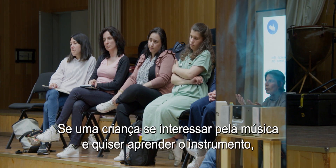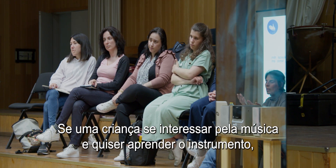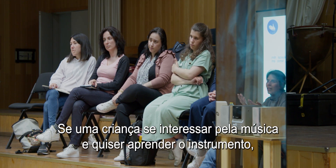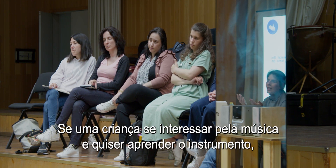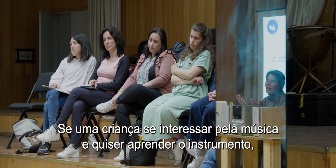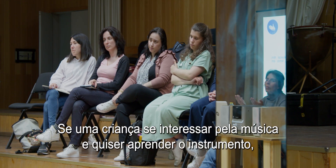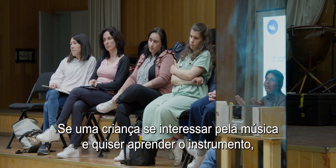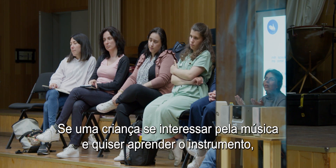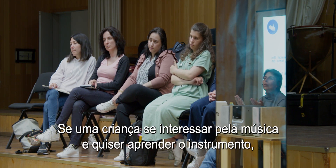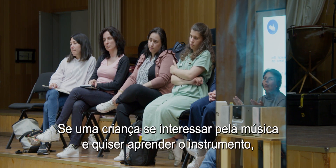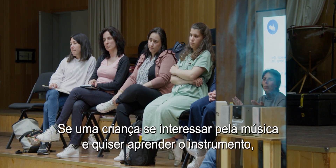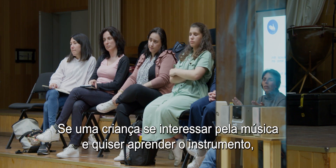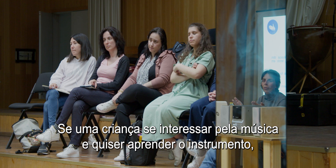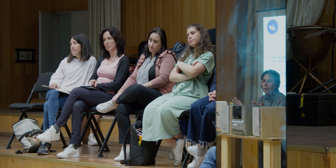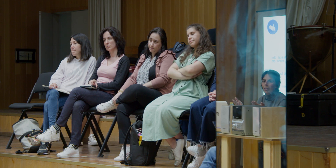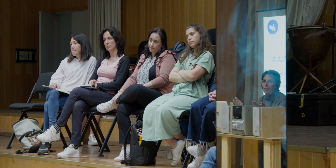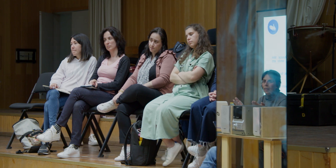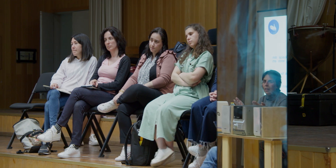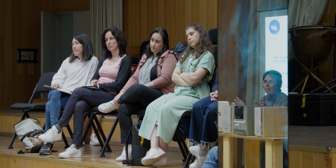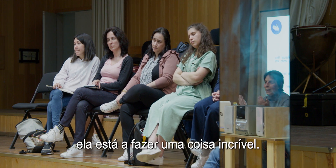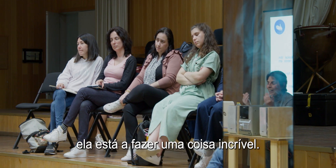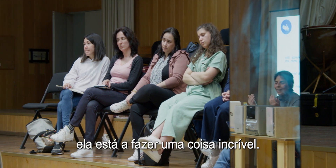interessar pela música e quiser aprender um instrumento,